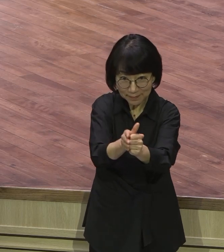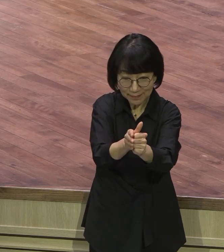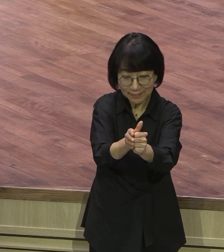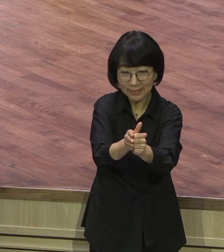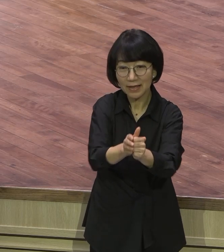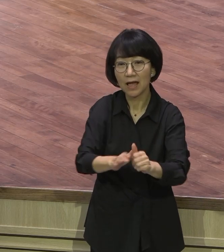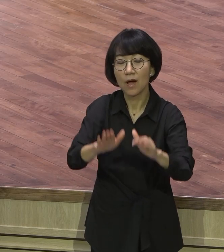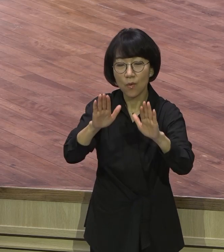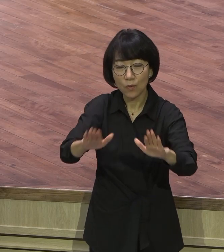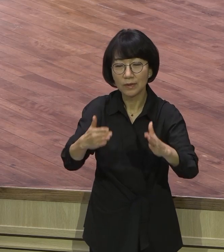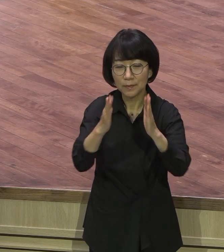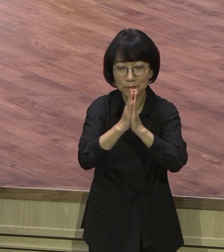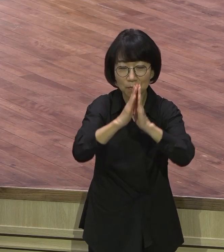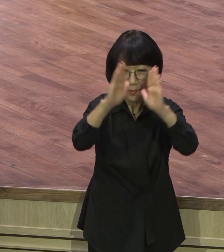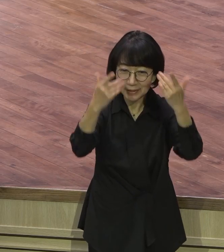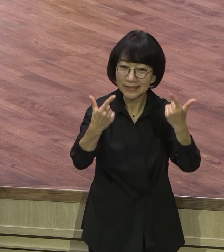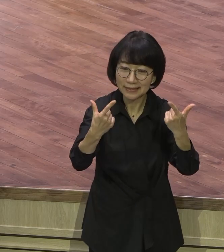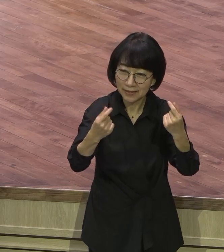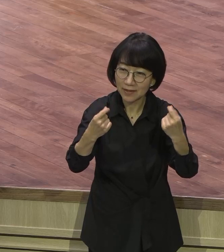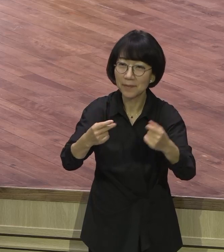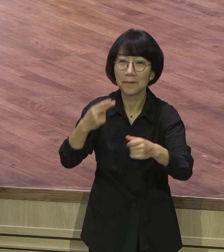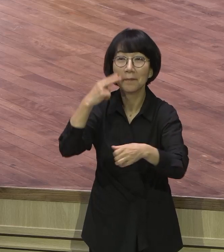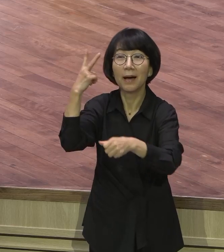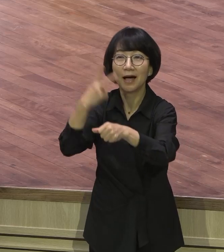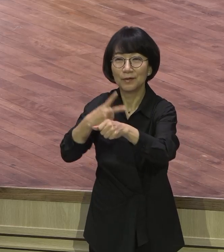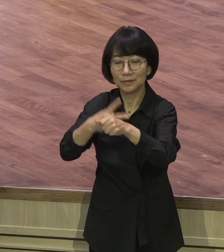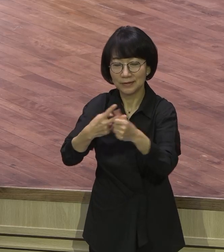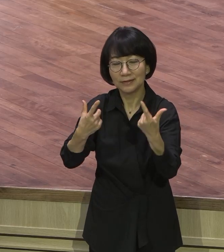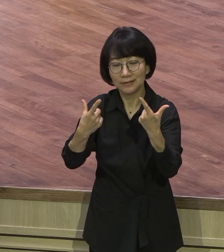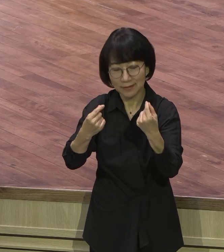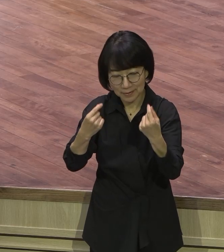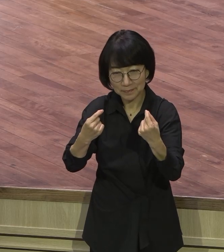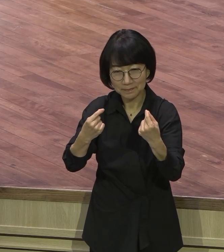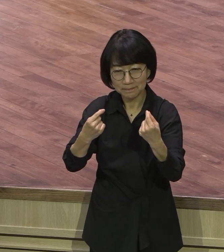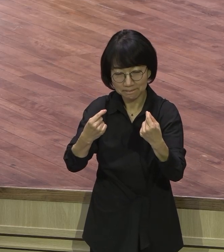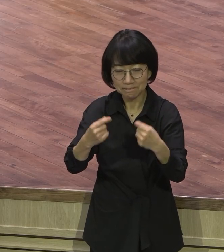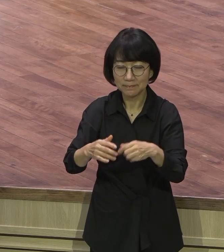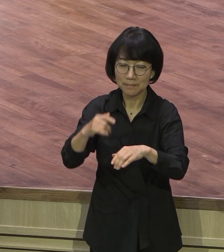이 모세와 바울과 같은 심정을 가지시길 바랍니다.